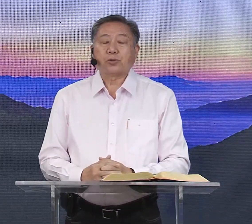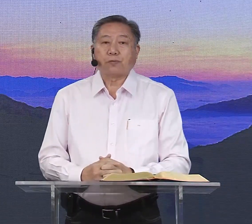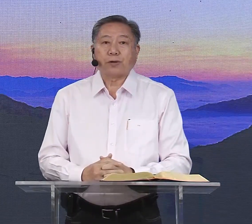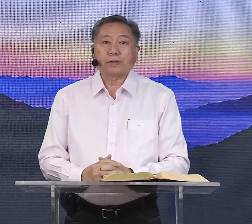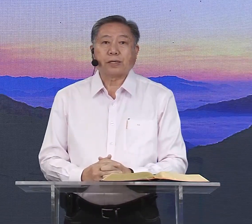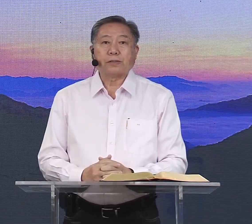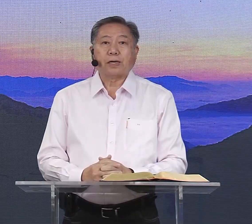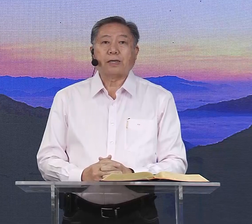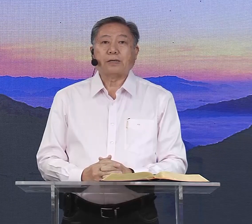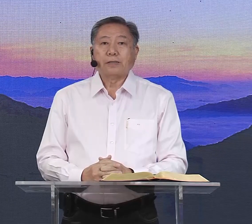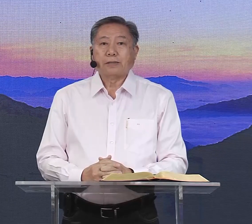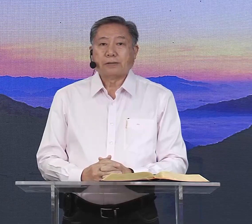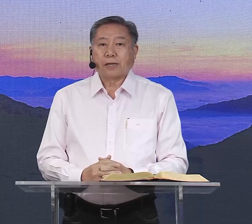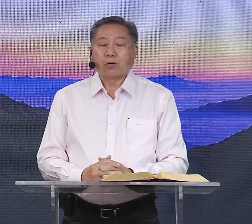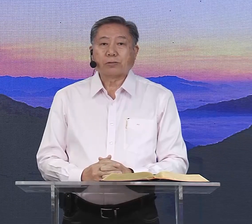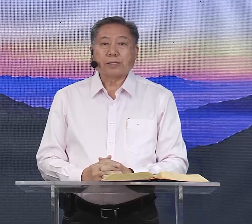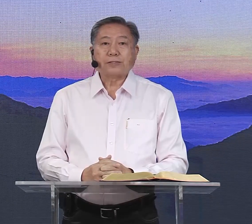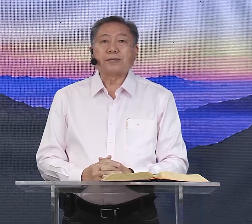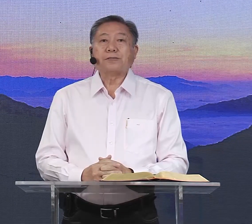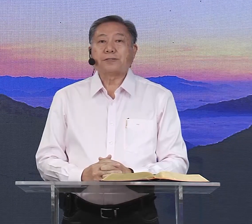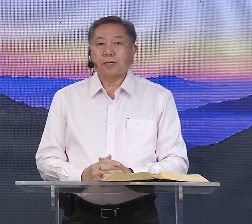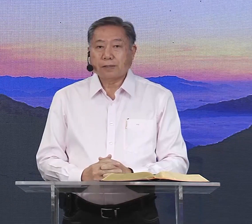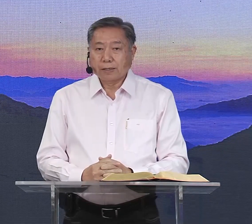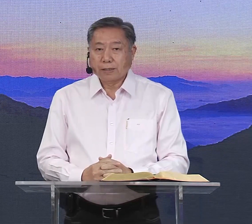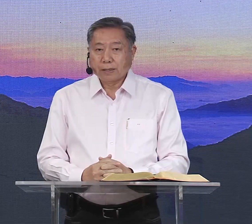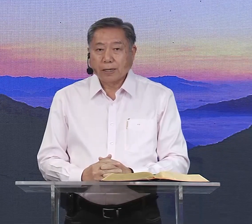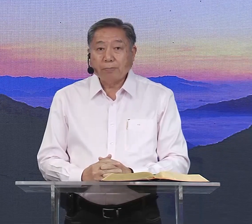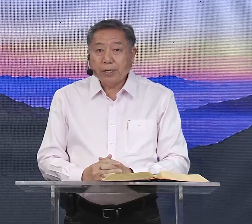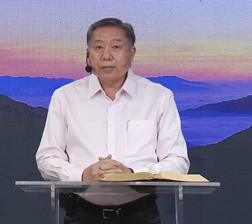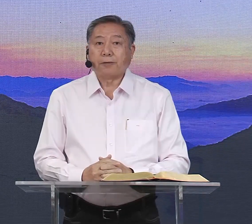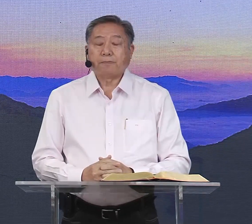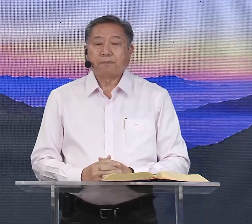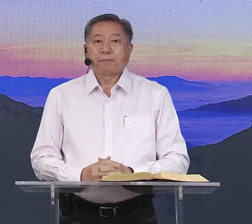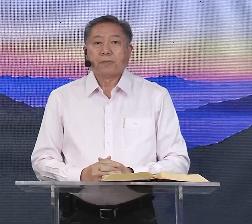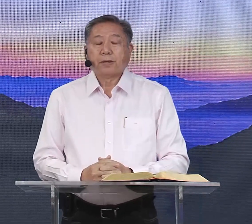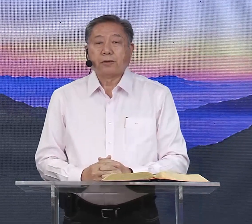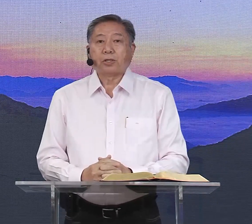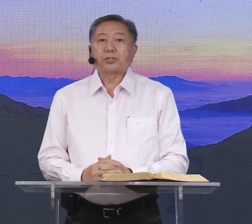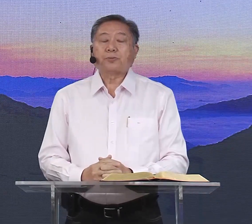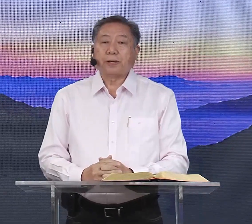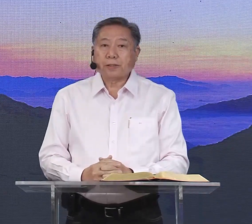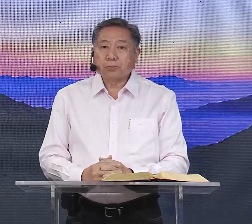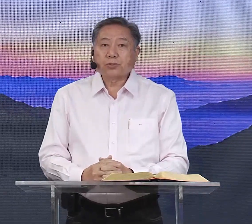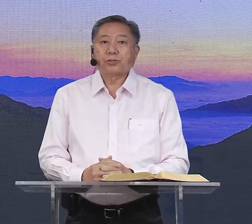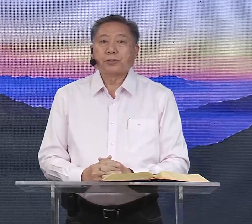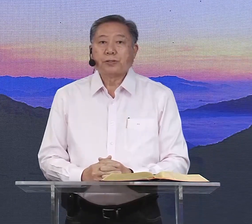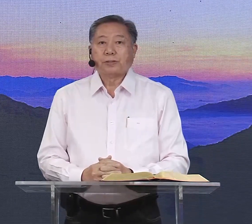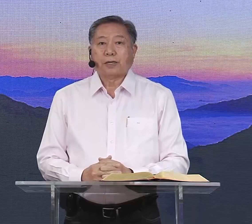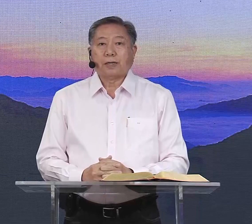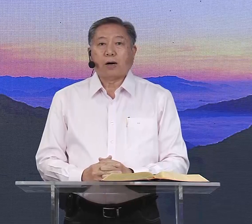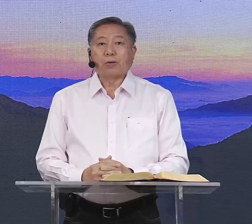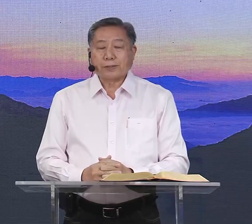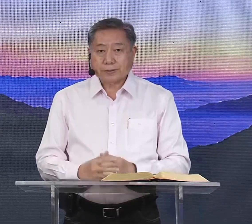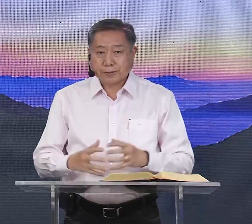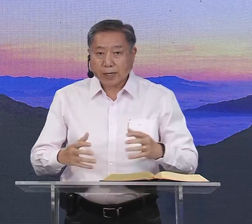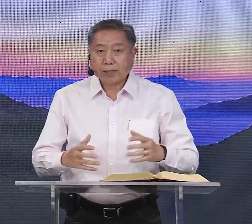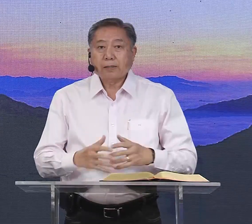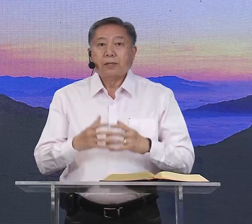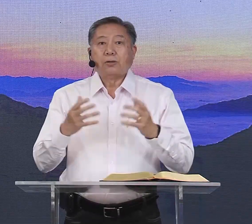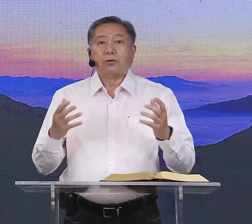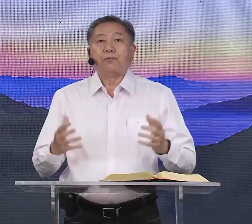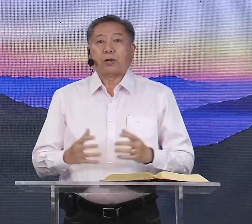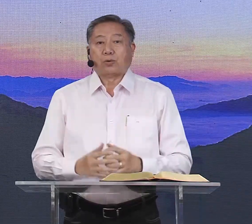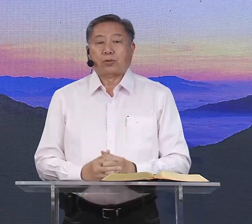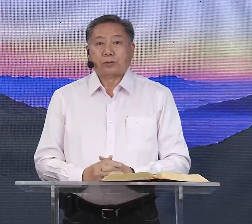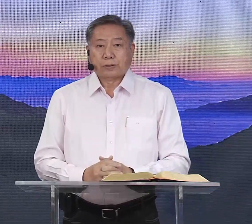a sua oferta na conta Estância é Minha. E nós esperamos, né,